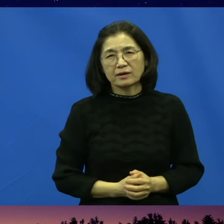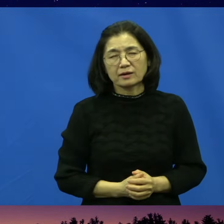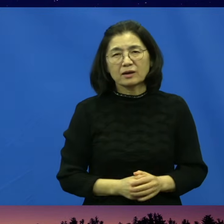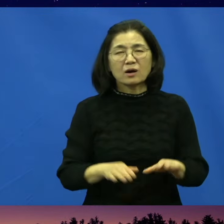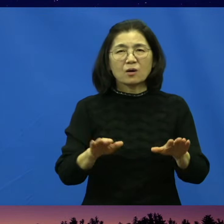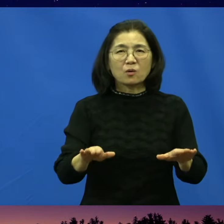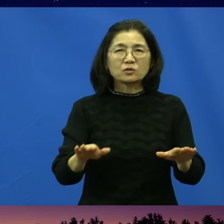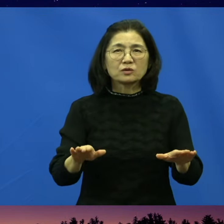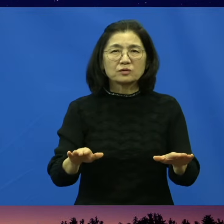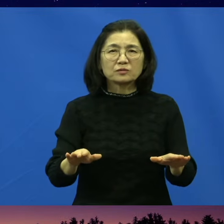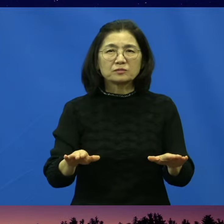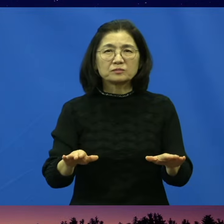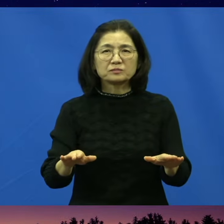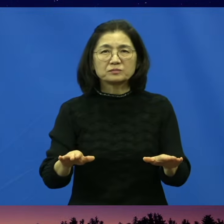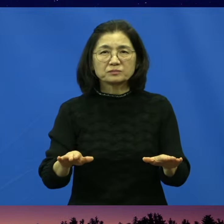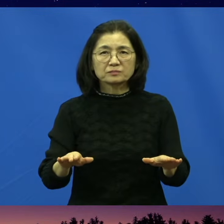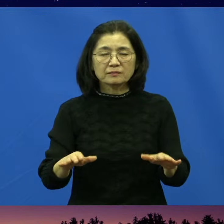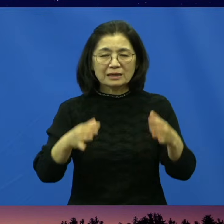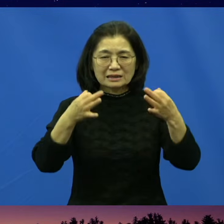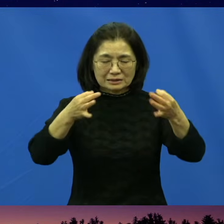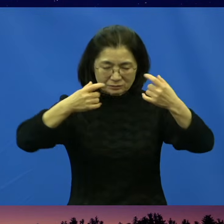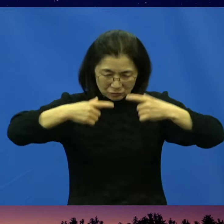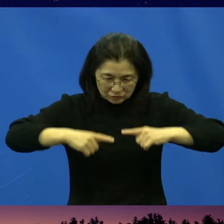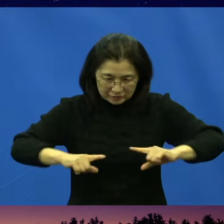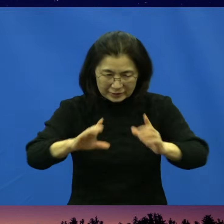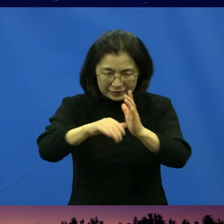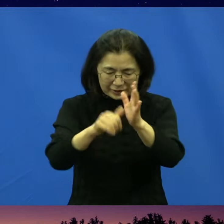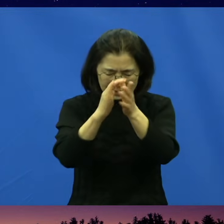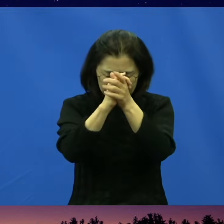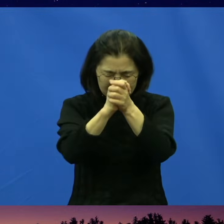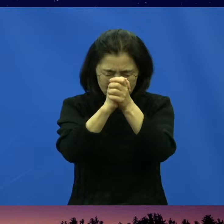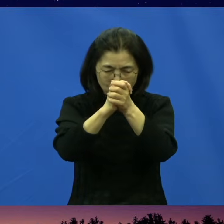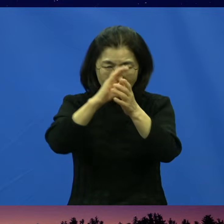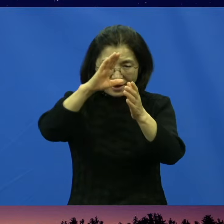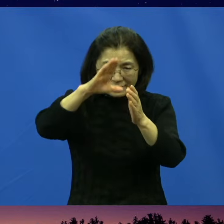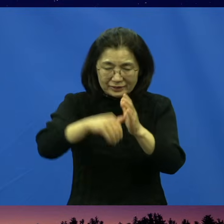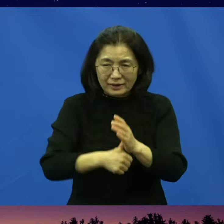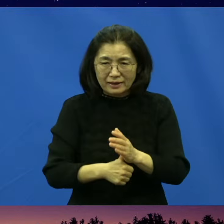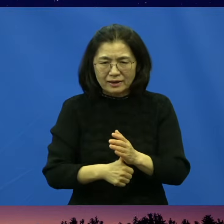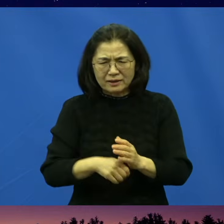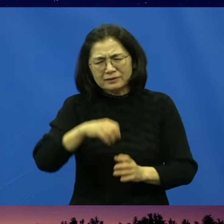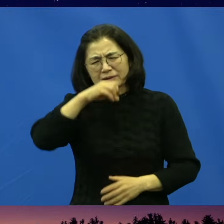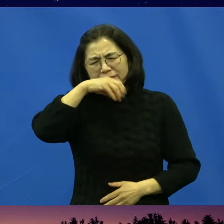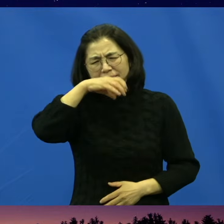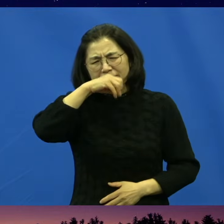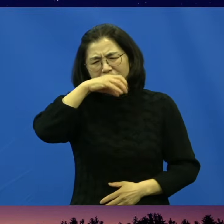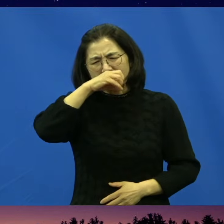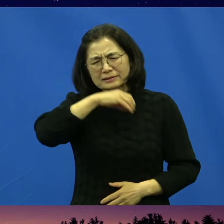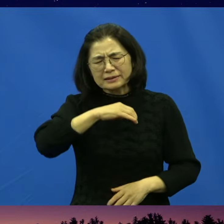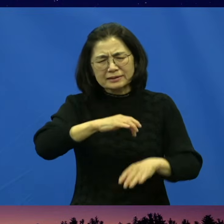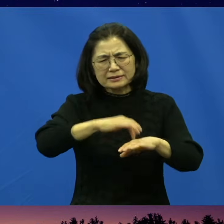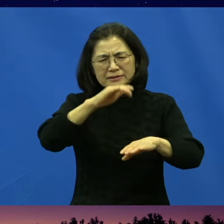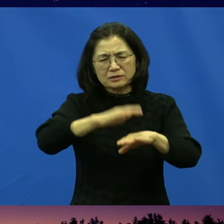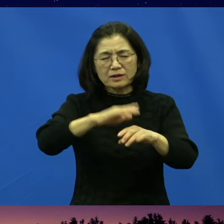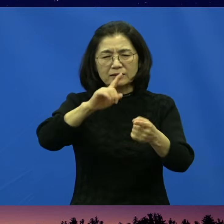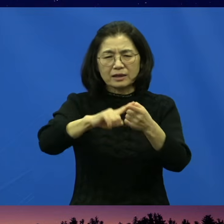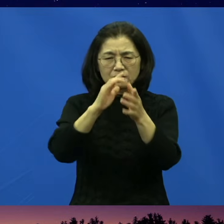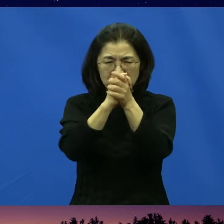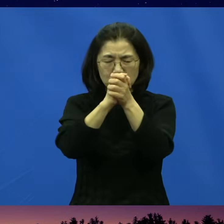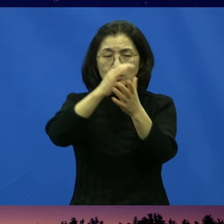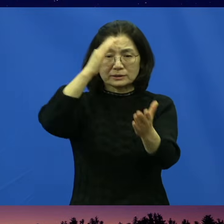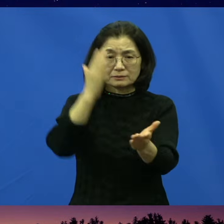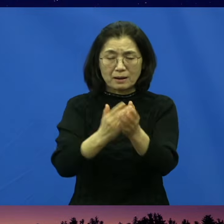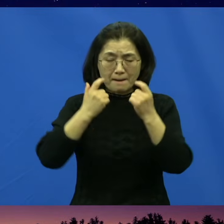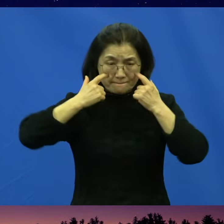오늘 우리가 이 금요철야에서 기도하실 때 두루뭉실하게 기도하지 마시고 명확하게 기도하시길